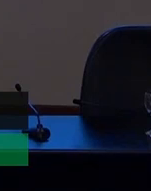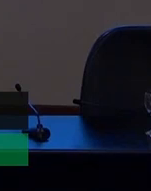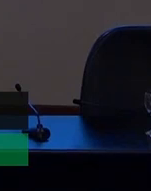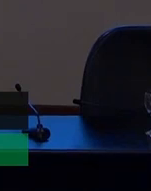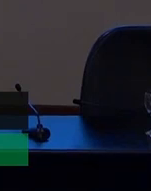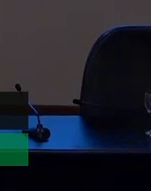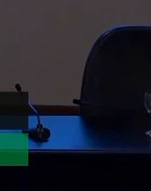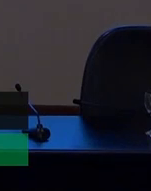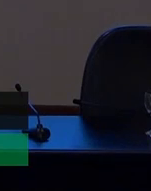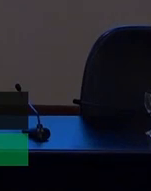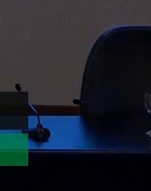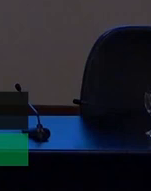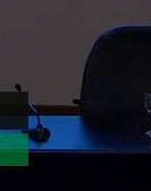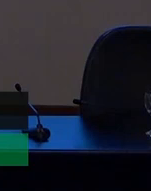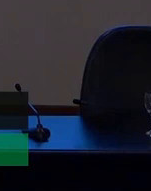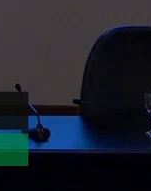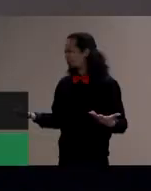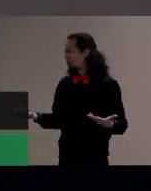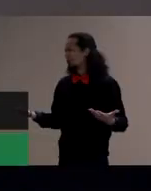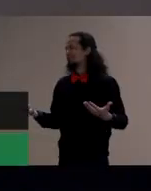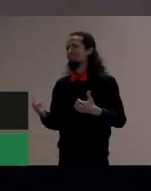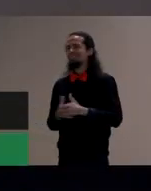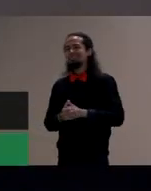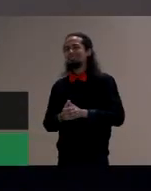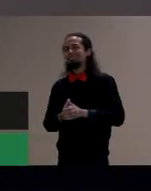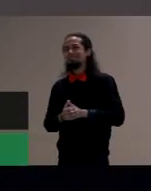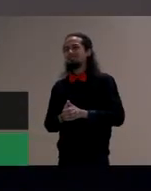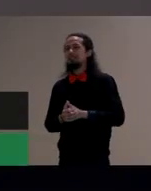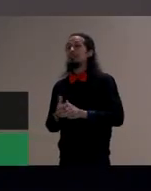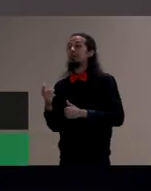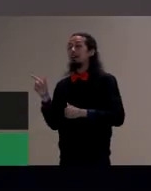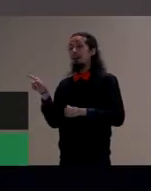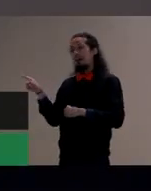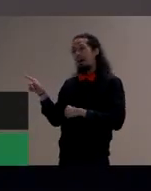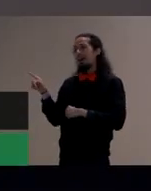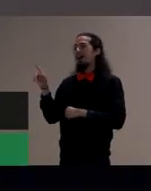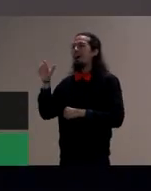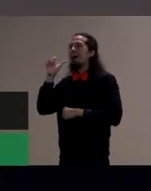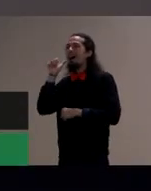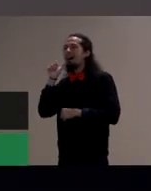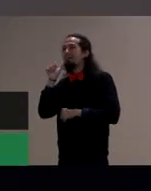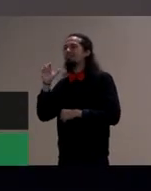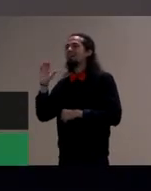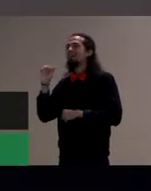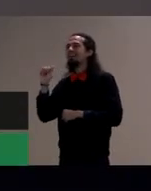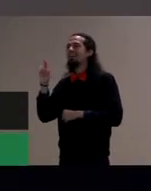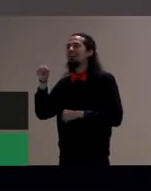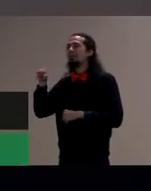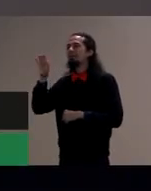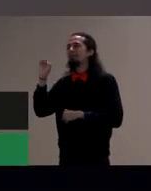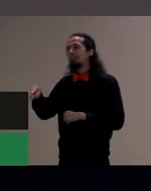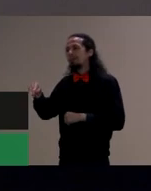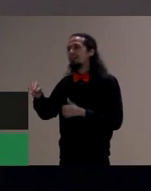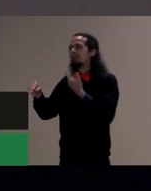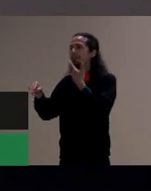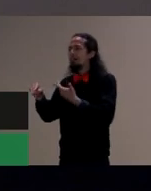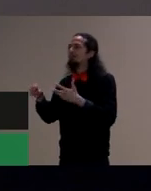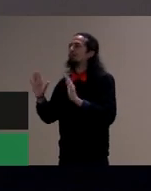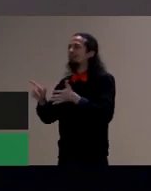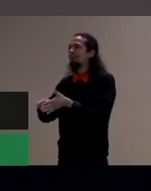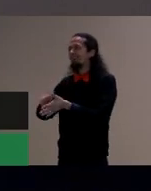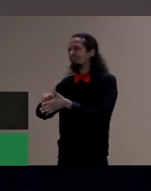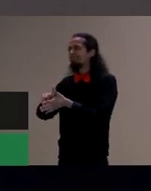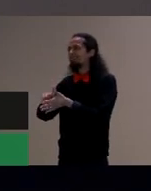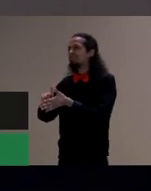presentes como disse a Carmen na fala dela hoje é um dia formativo